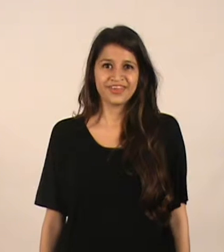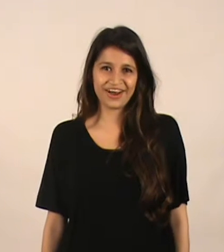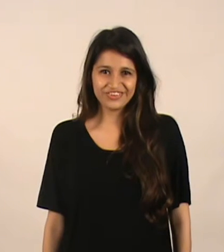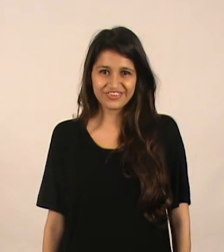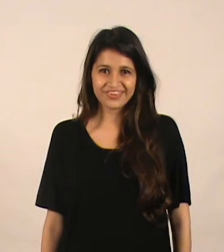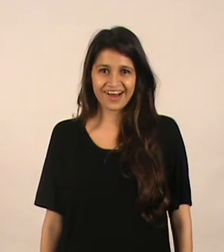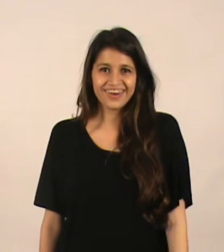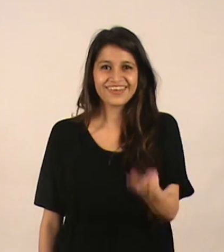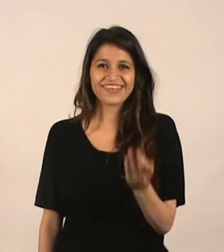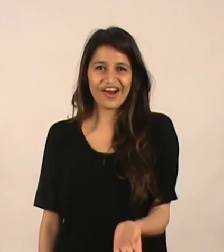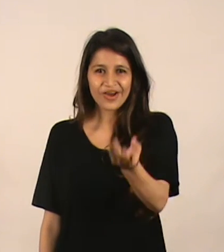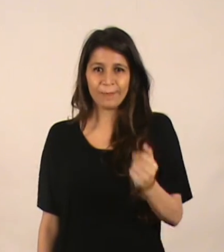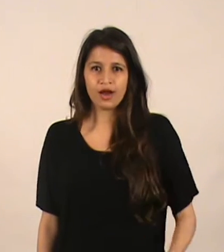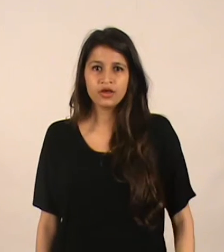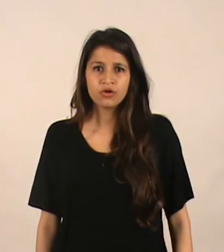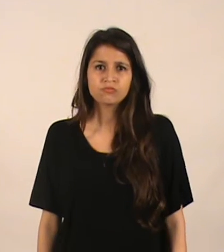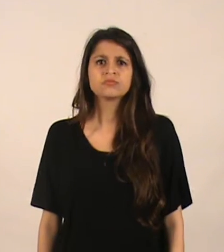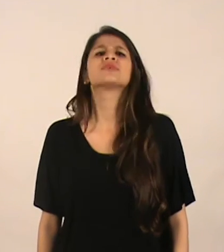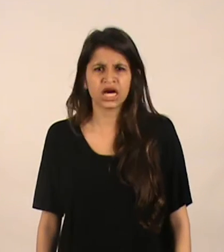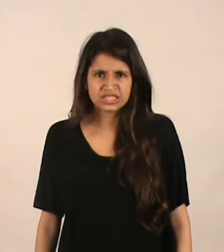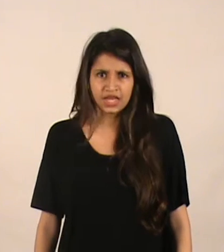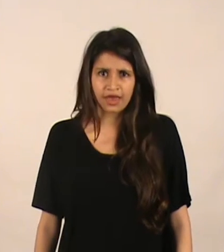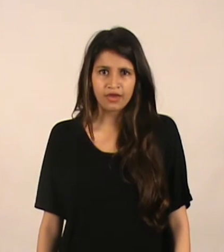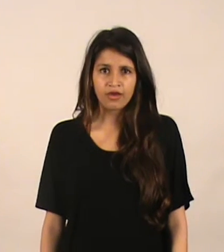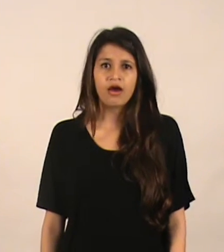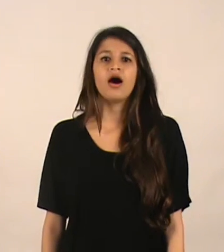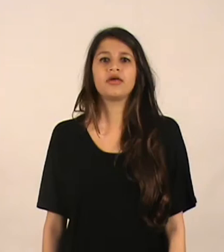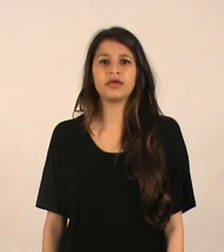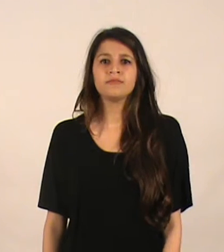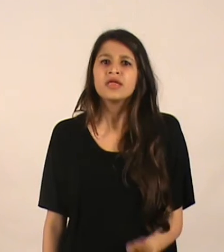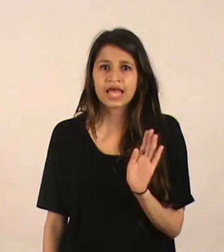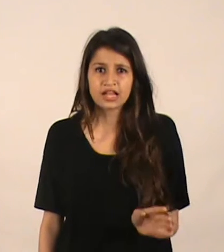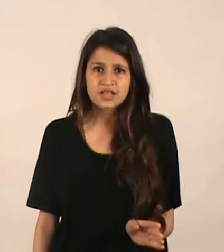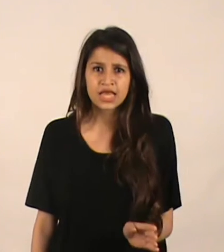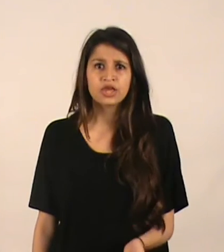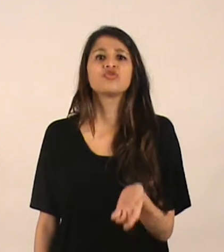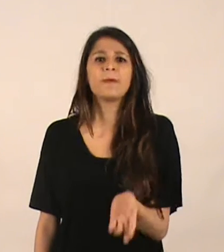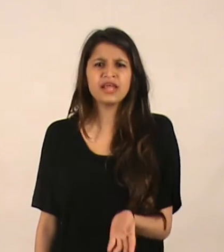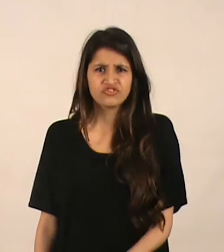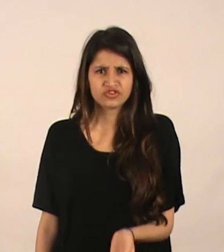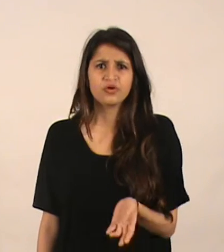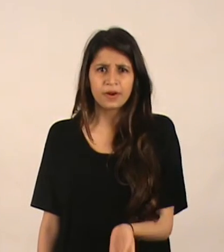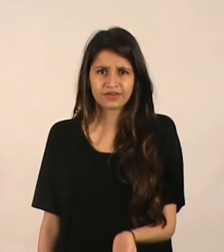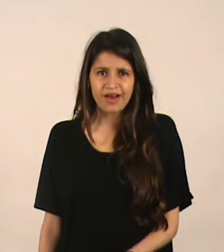रावी जीजी याद क्या कमाल लगें। कहा से लाएं। अरे नेकेस नहीं। तो प्टा जीजी तो प्टा